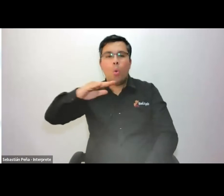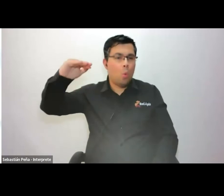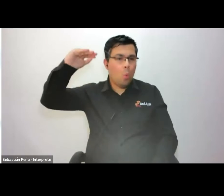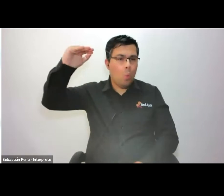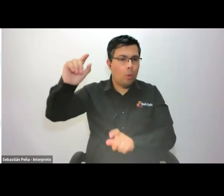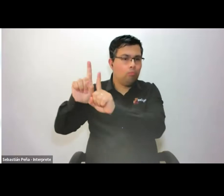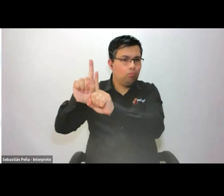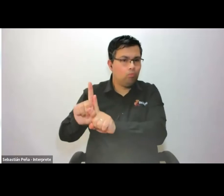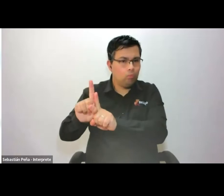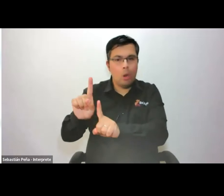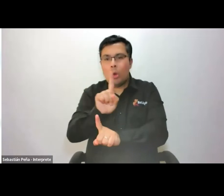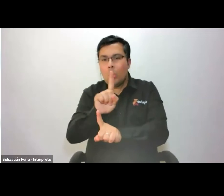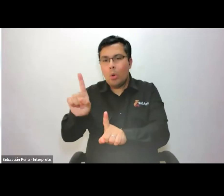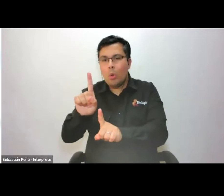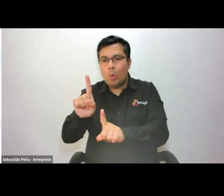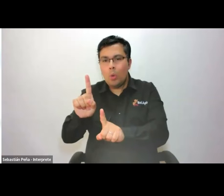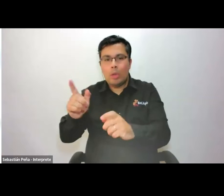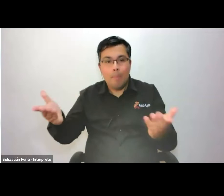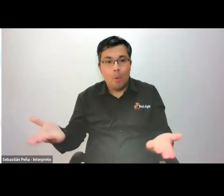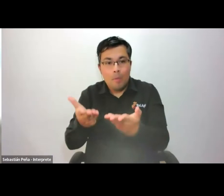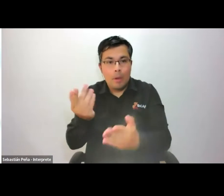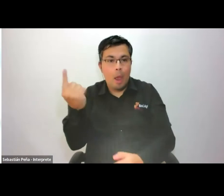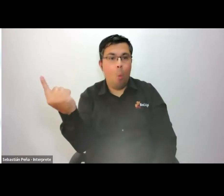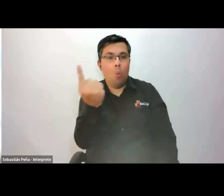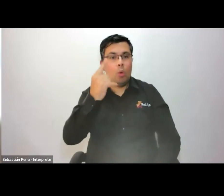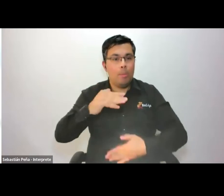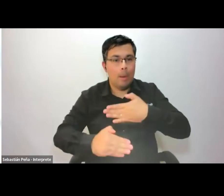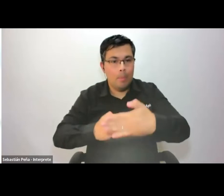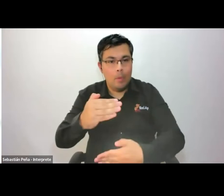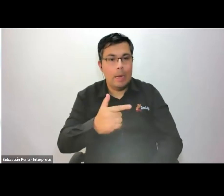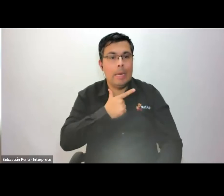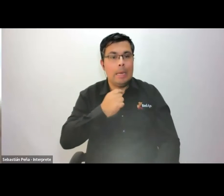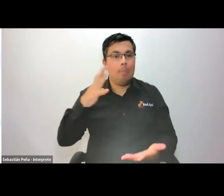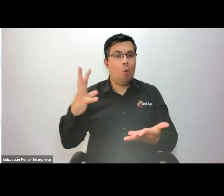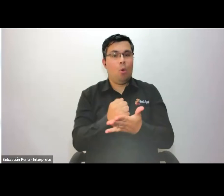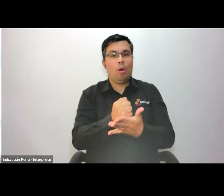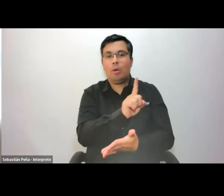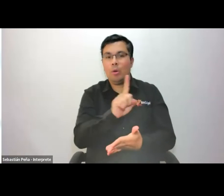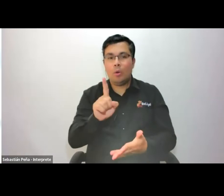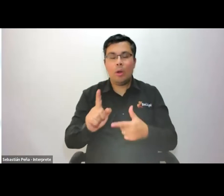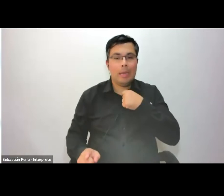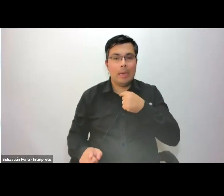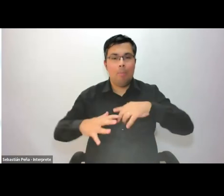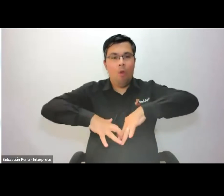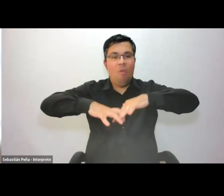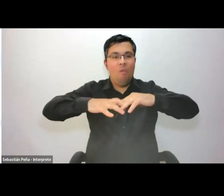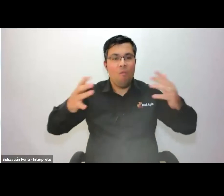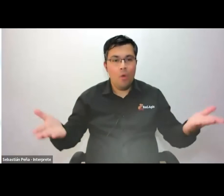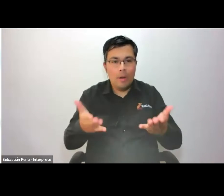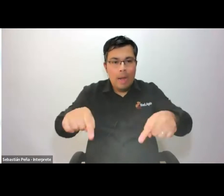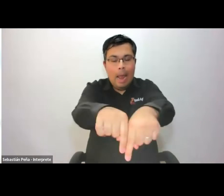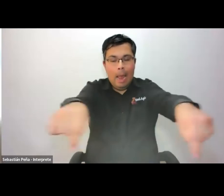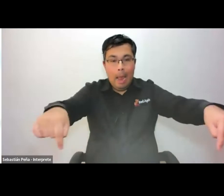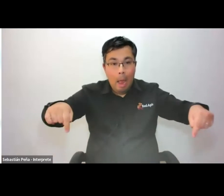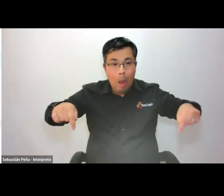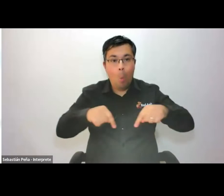promoviendo la autonomía progresiva, que es la que buscamos. Lo que queremos es fortalecer las aulas inclusivas. Por lo tanto,